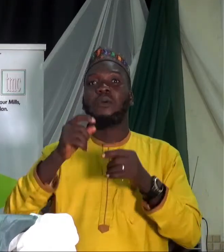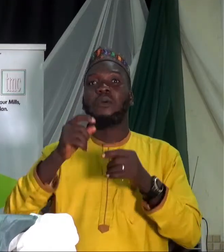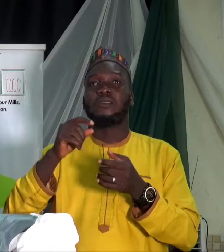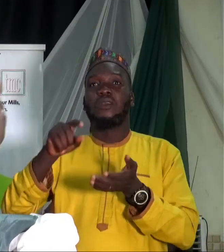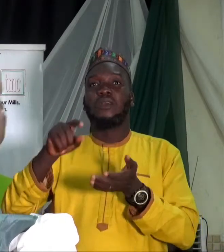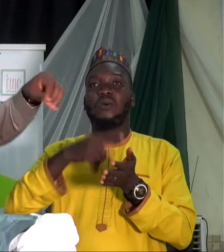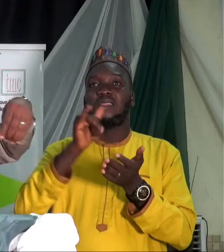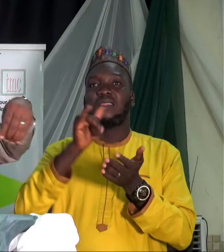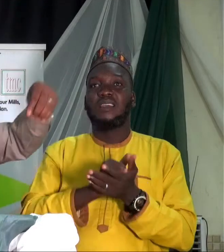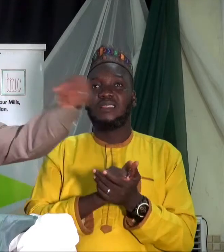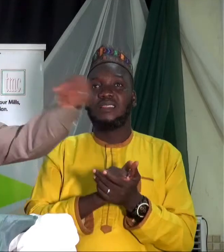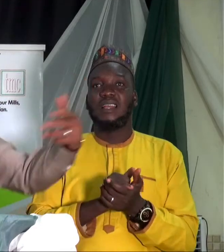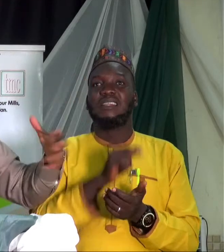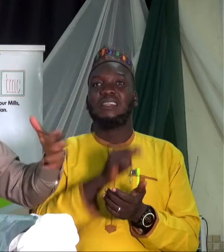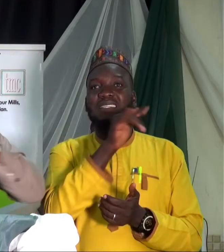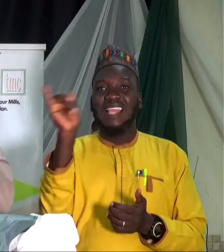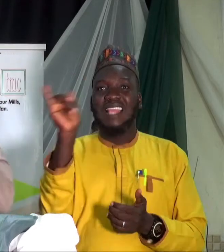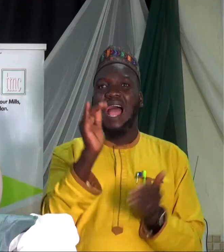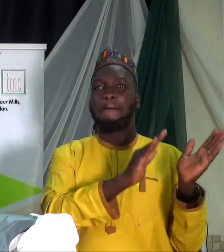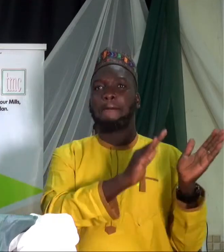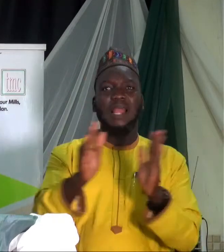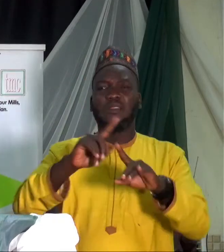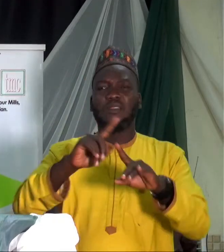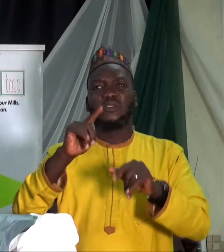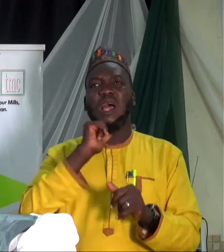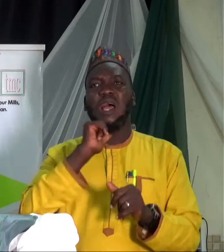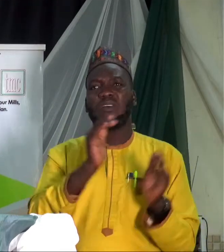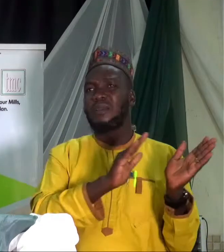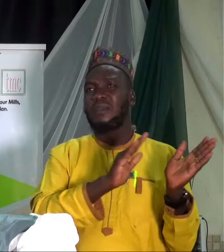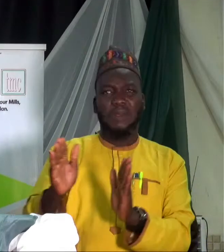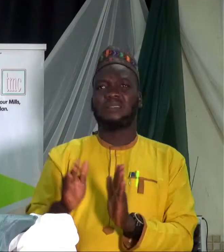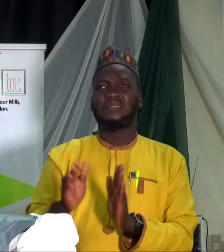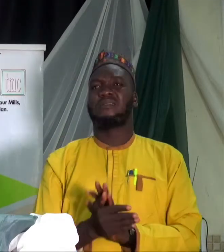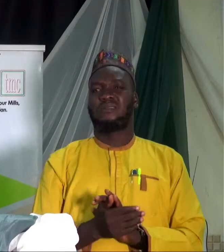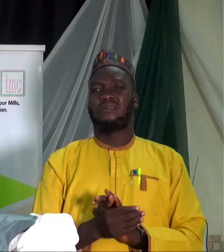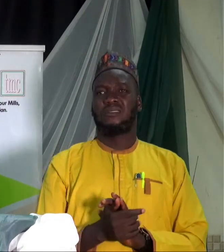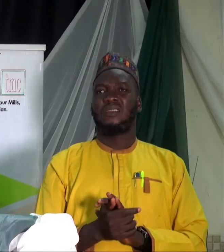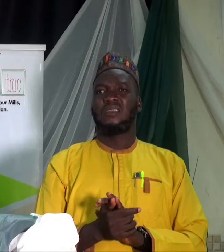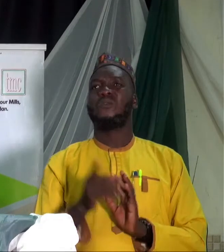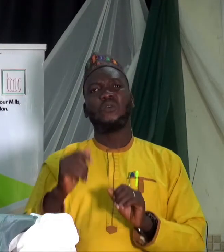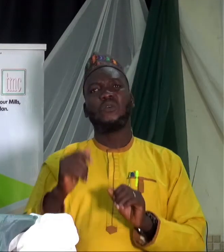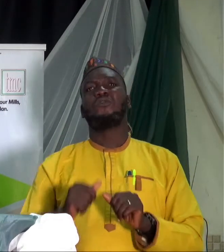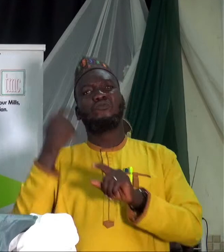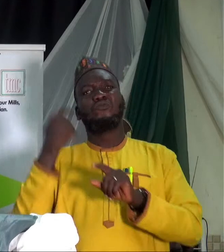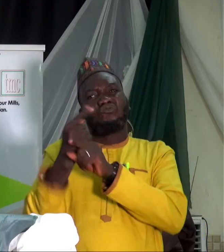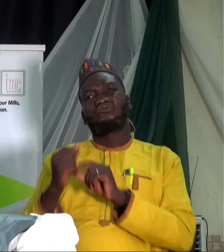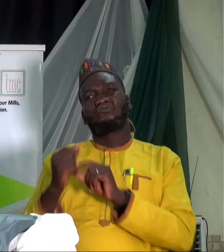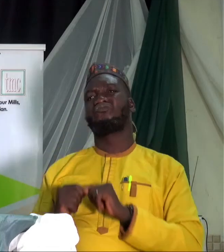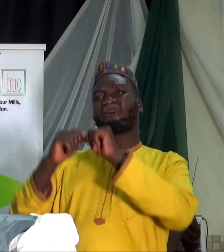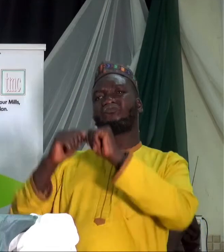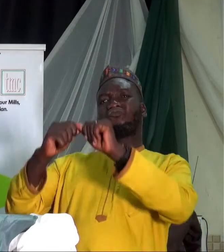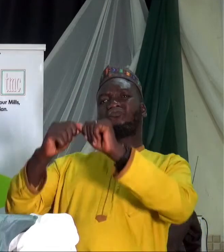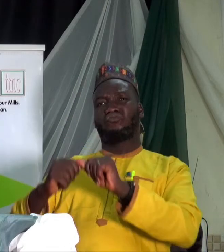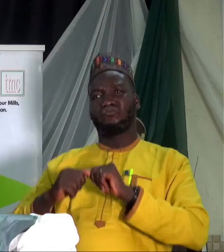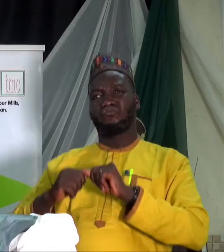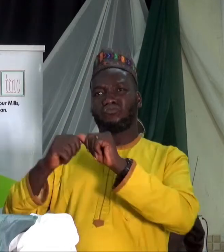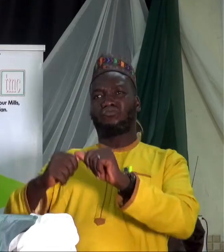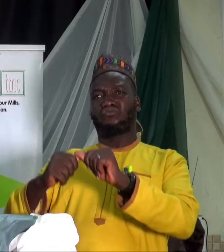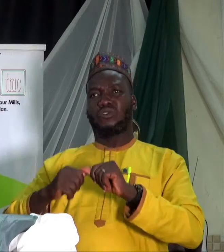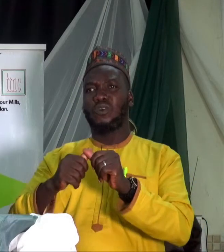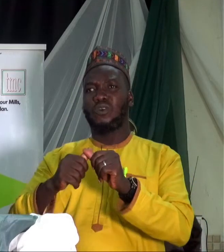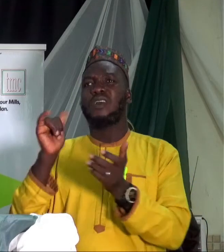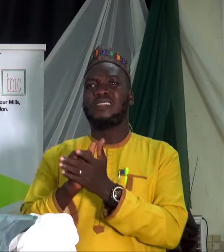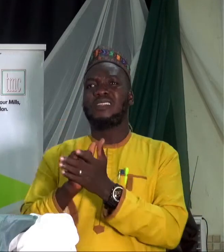àwọn ń plan àwọ ò plan a kàn ń lọ ni a kàn máa lọ náà ni that battle is not